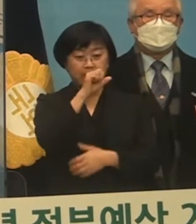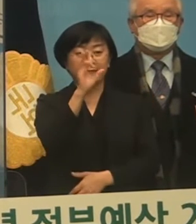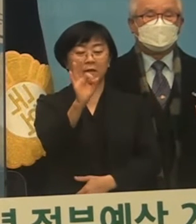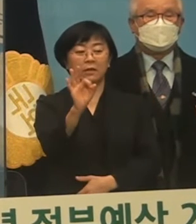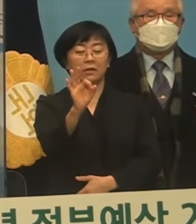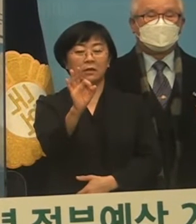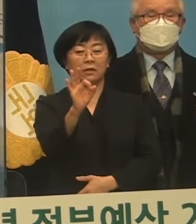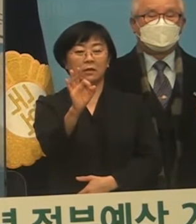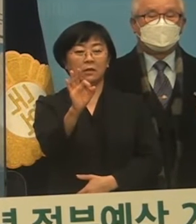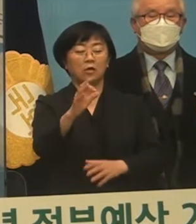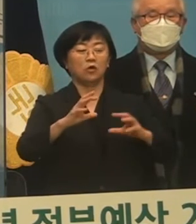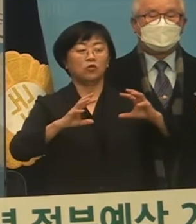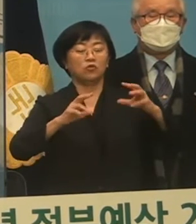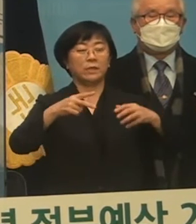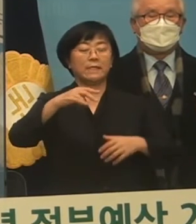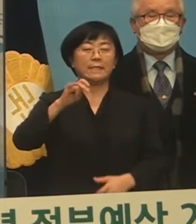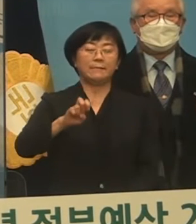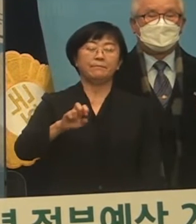예산에